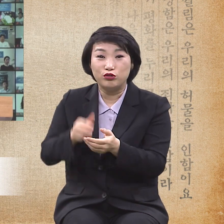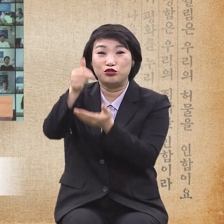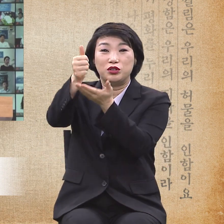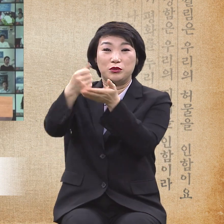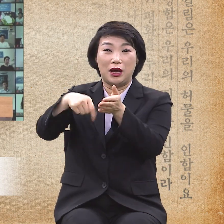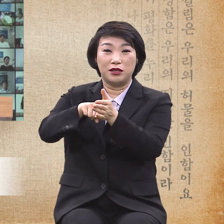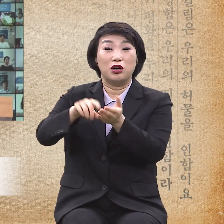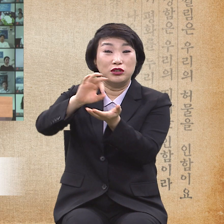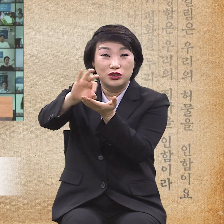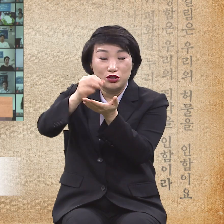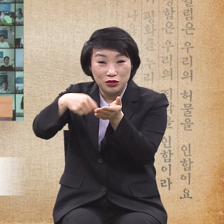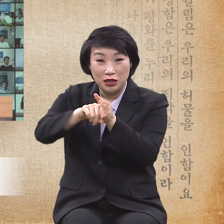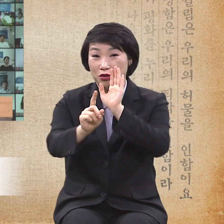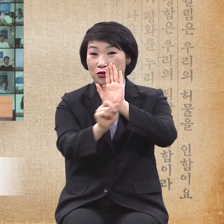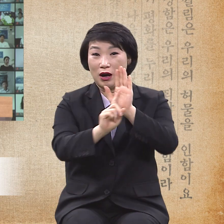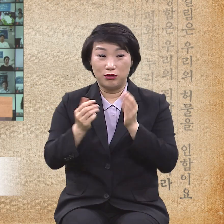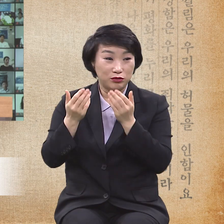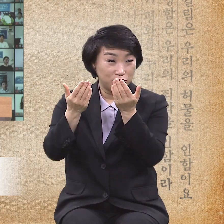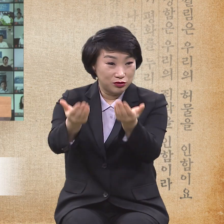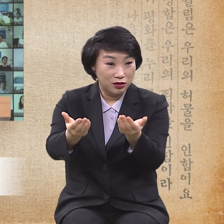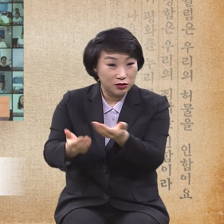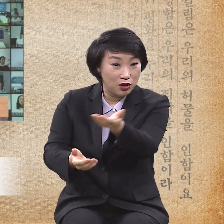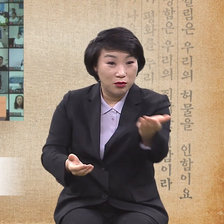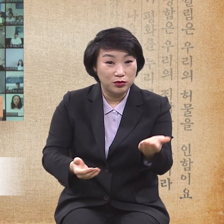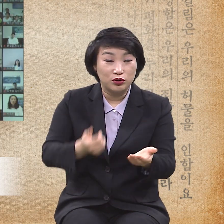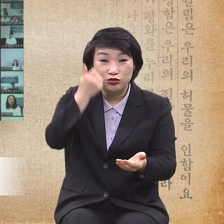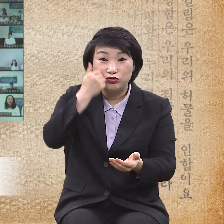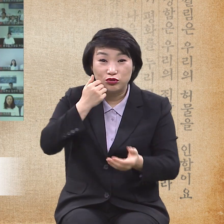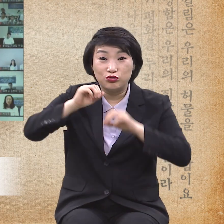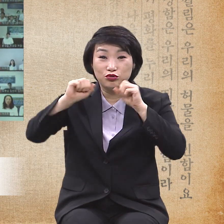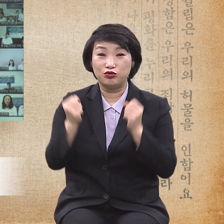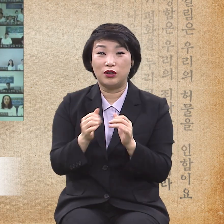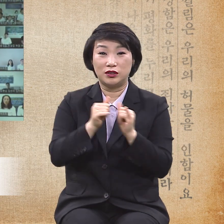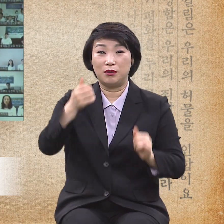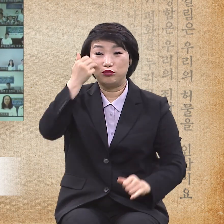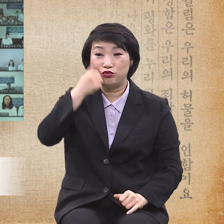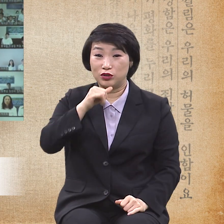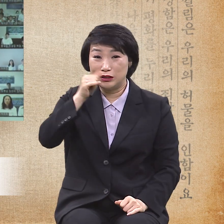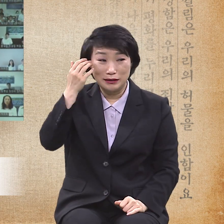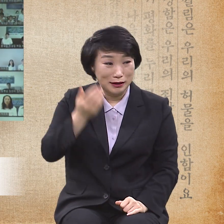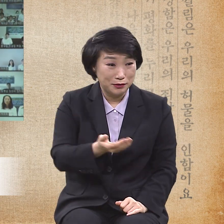위해서 쓰겠다. 근데 누가 동의한 사람이 있어?